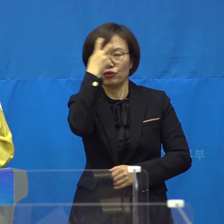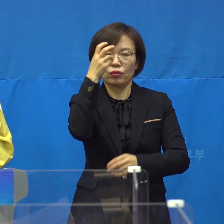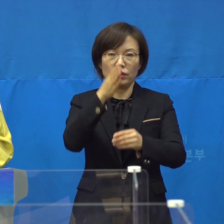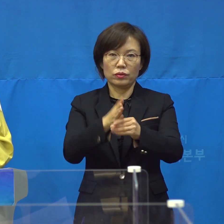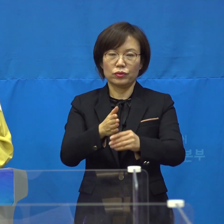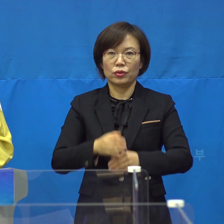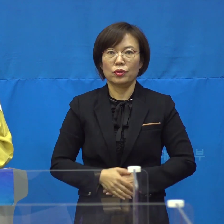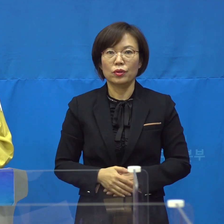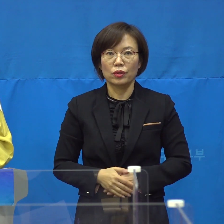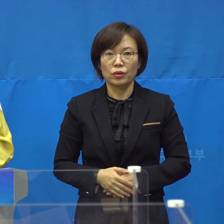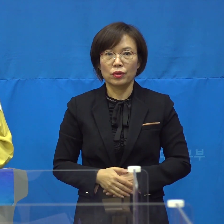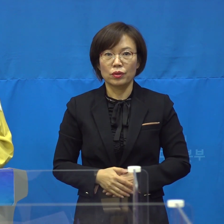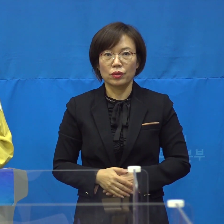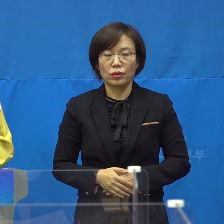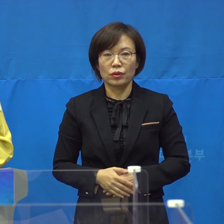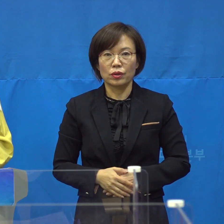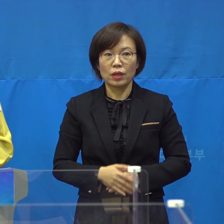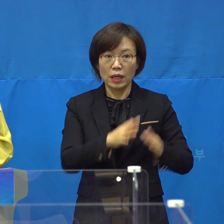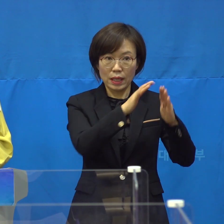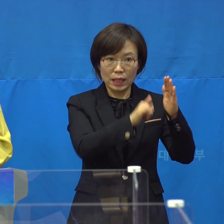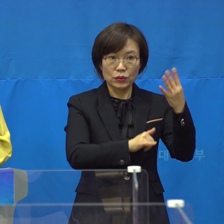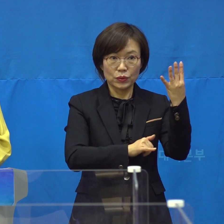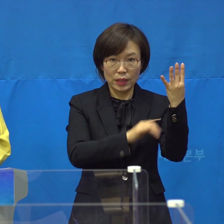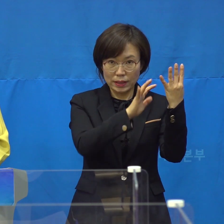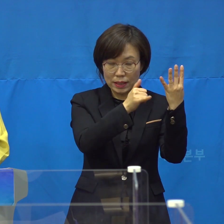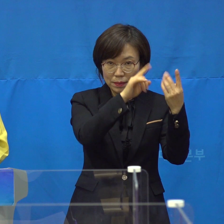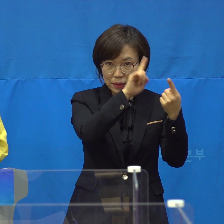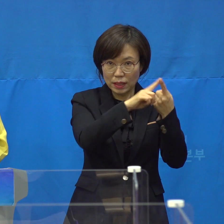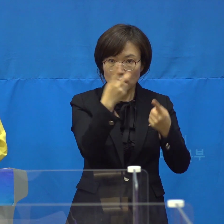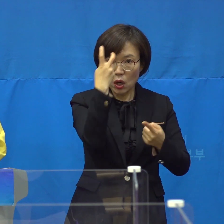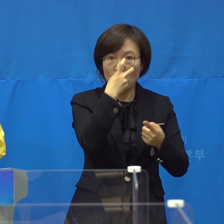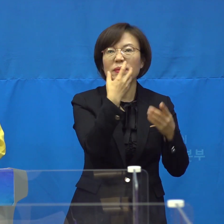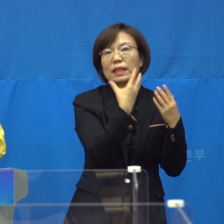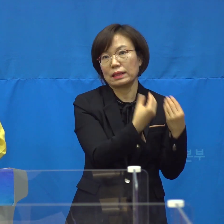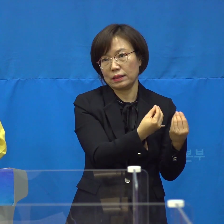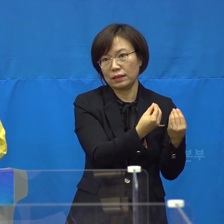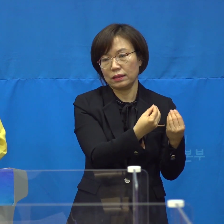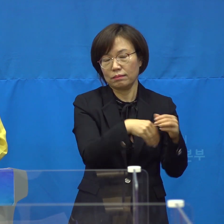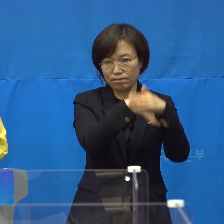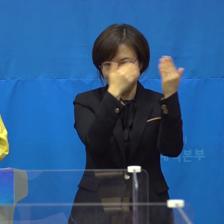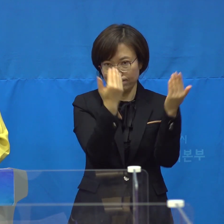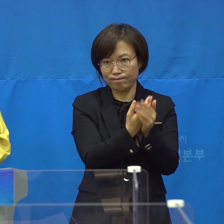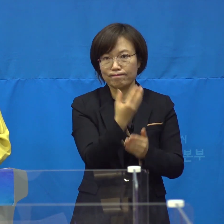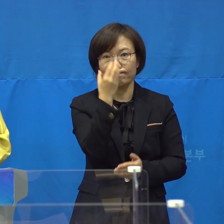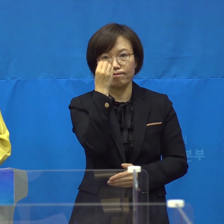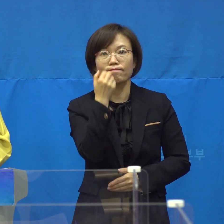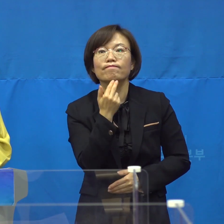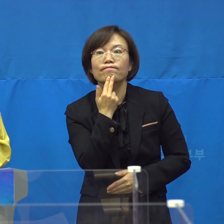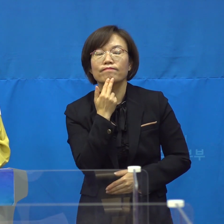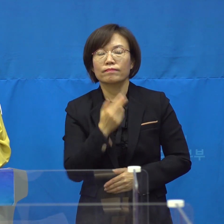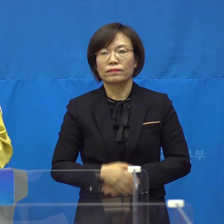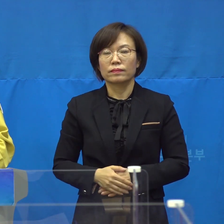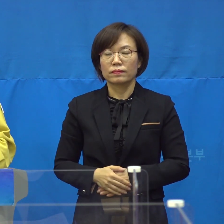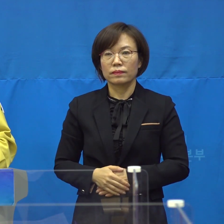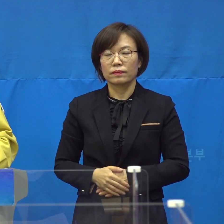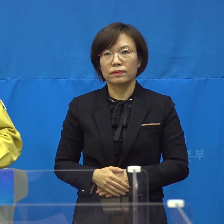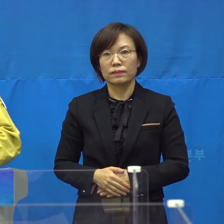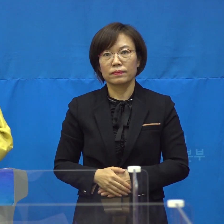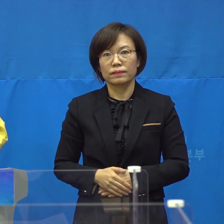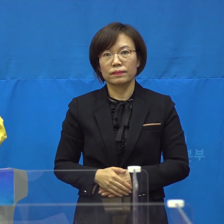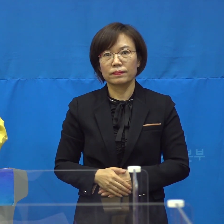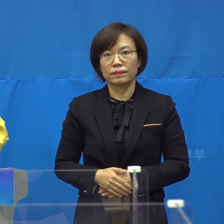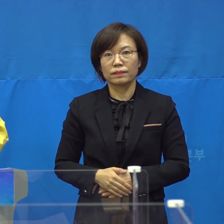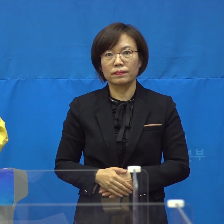있습니다. 검사 대상은 가족 4명에 대해서 검사를 했고 모두 음성 판정을 받았습니다.